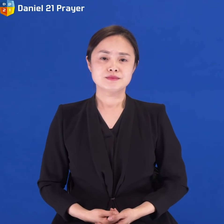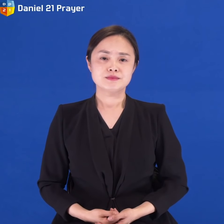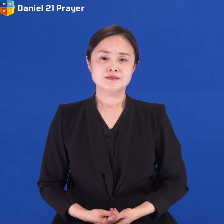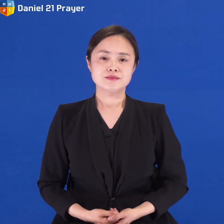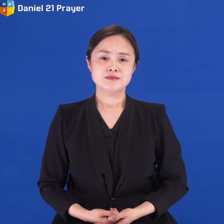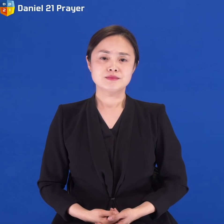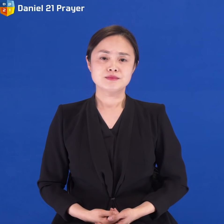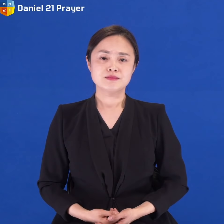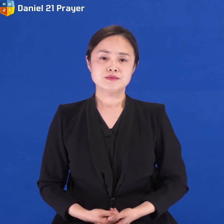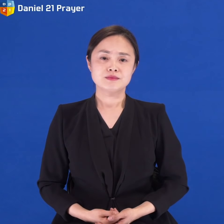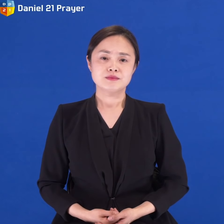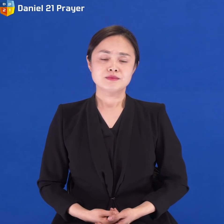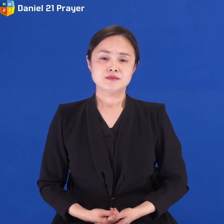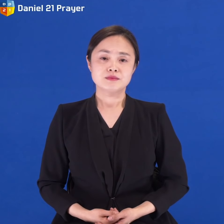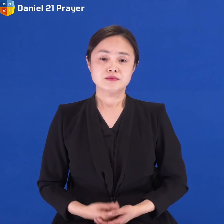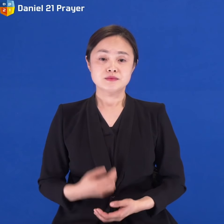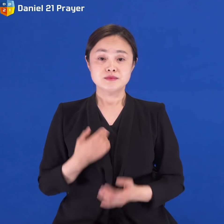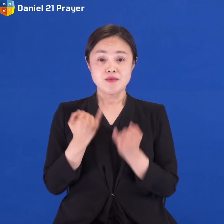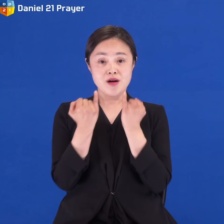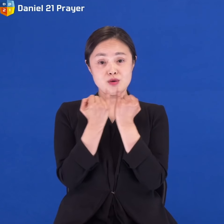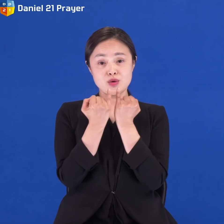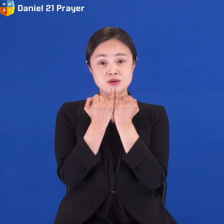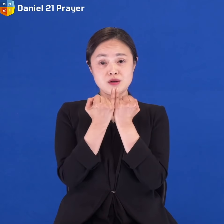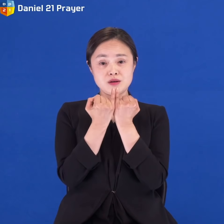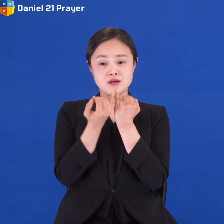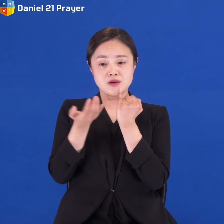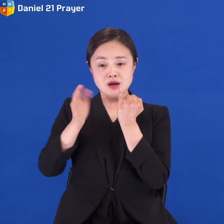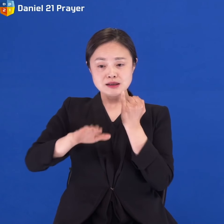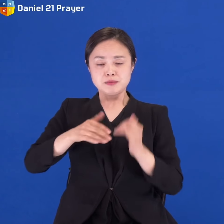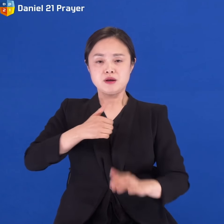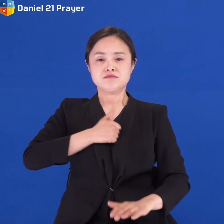그 여자의 낮은 자존감은